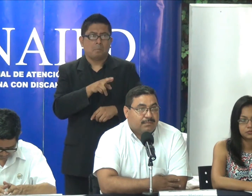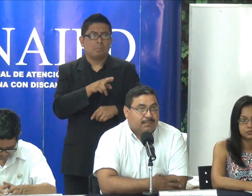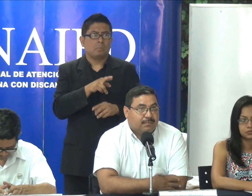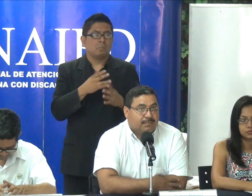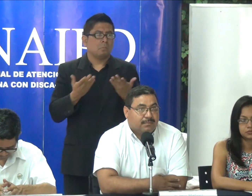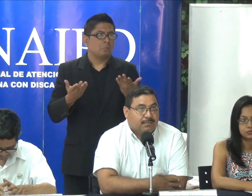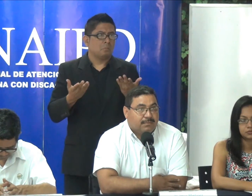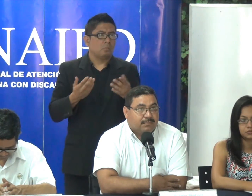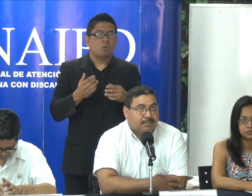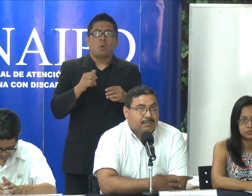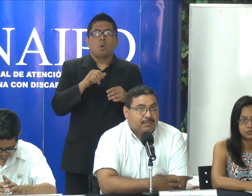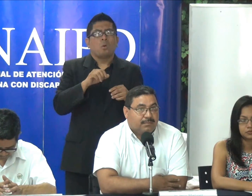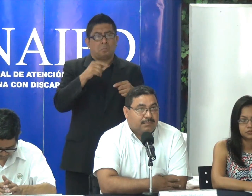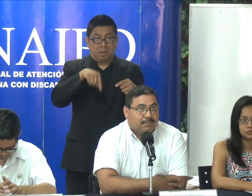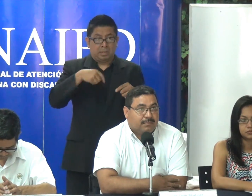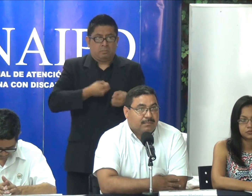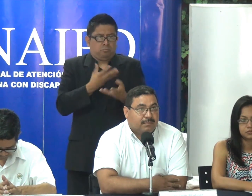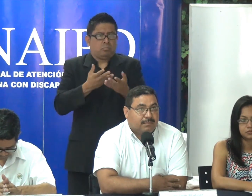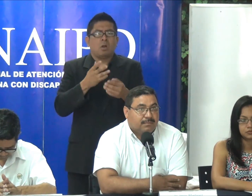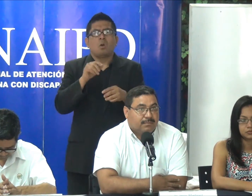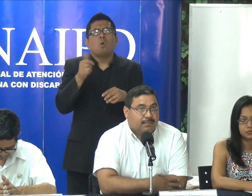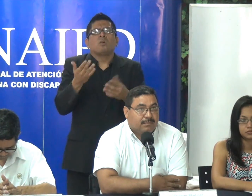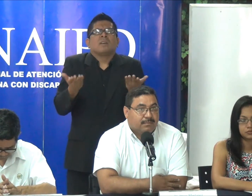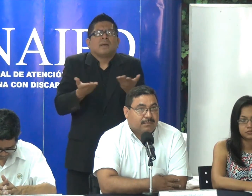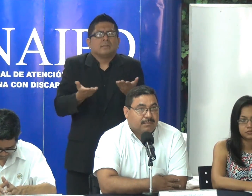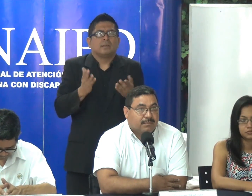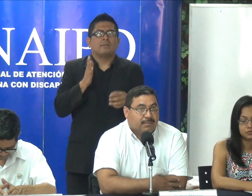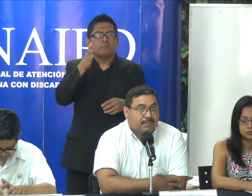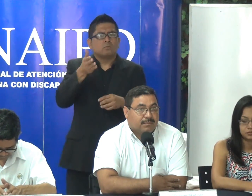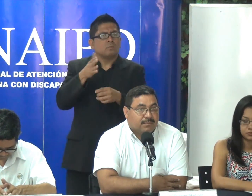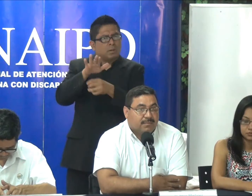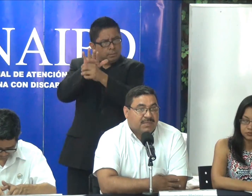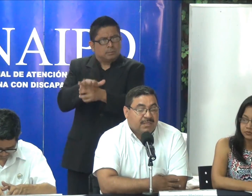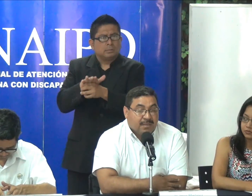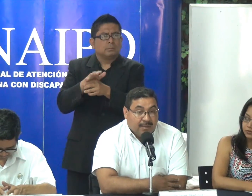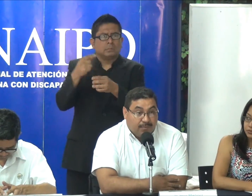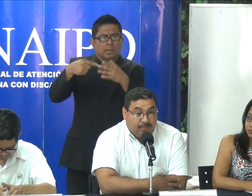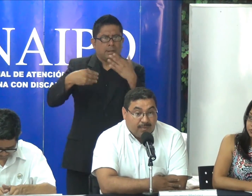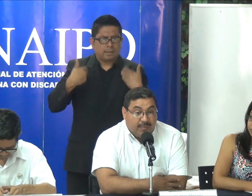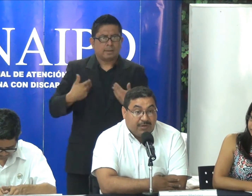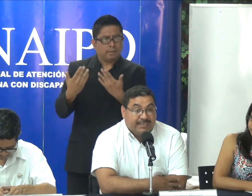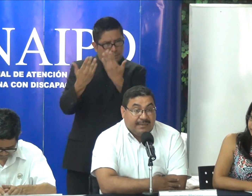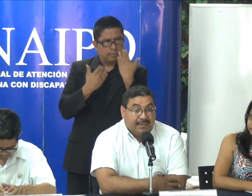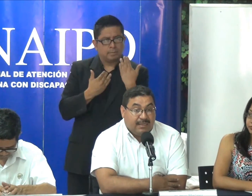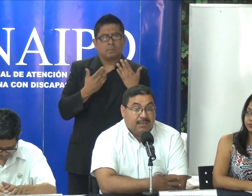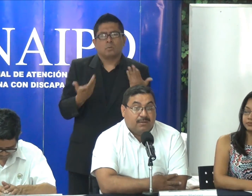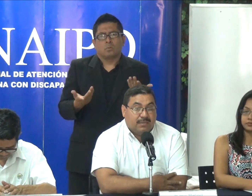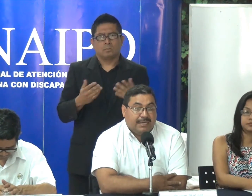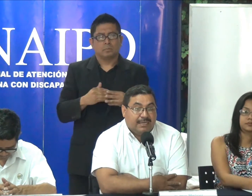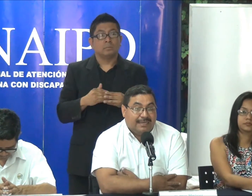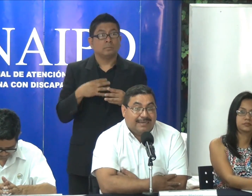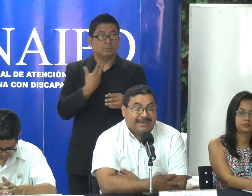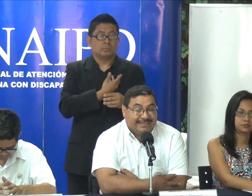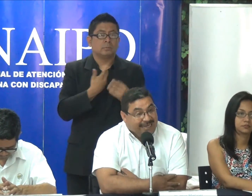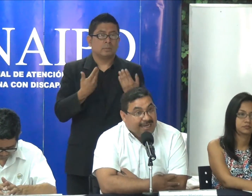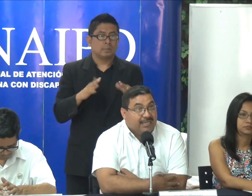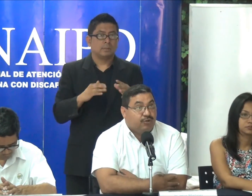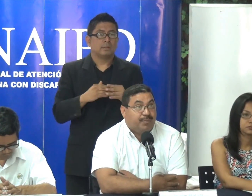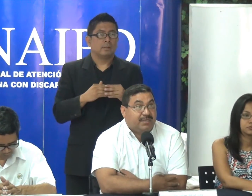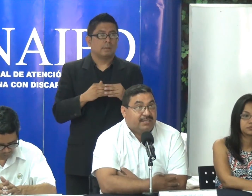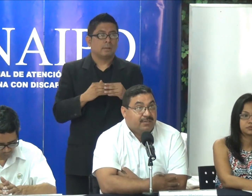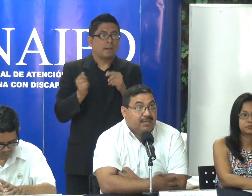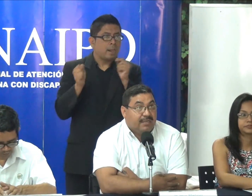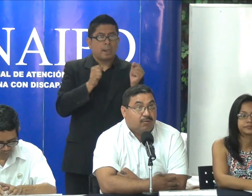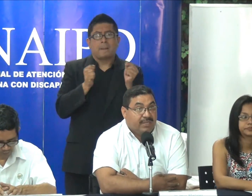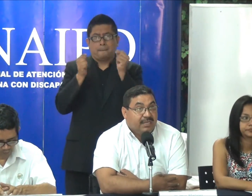acciones tomarían próximamente para que se le respete este derecho? Bueno, se le han